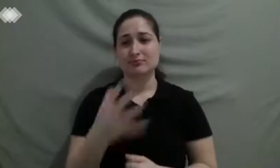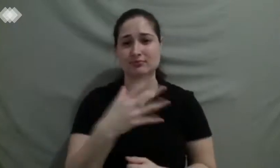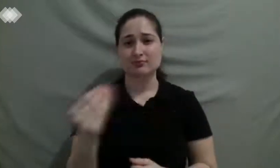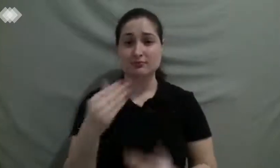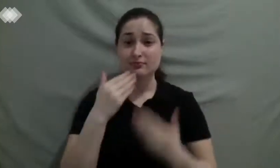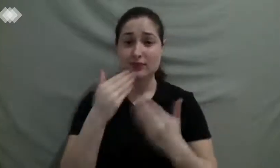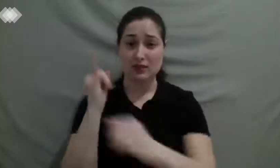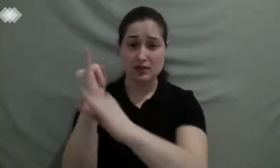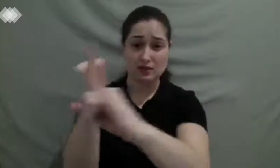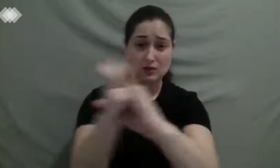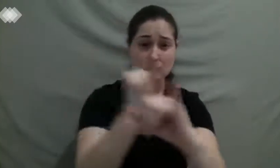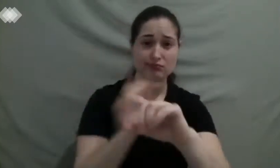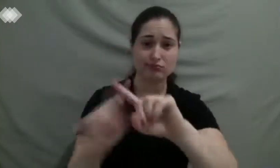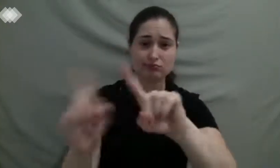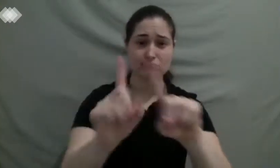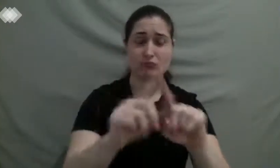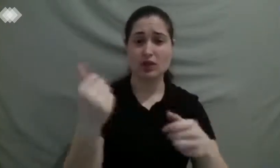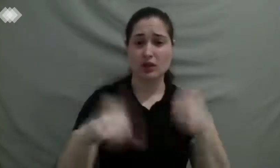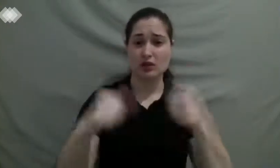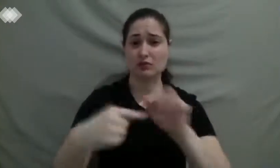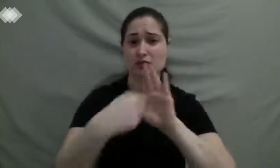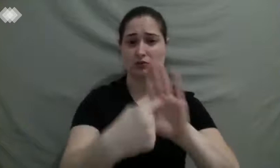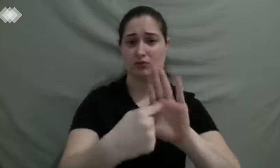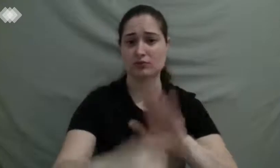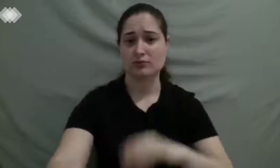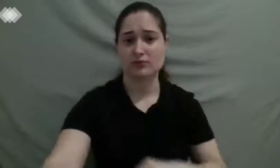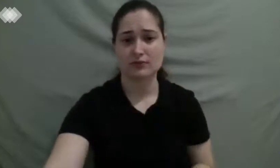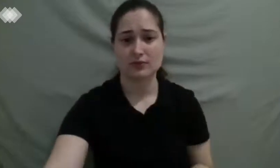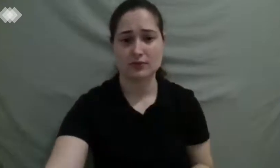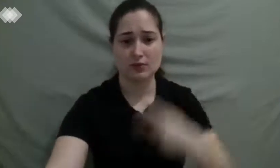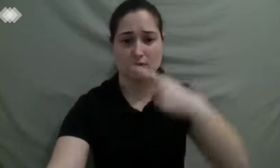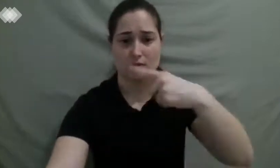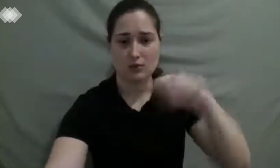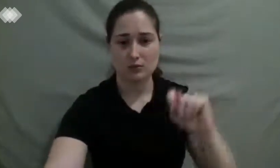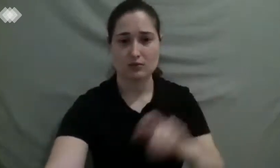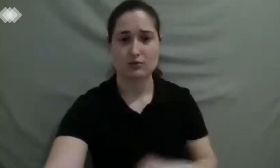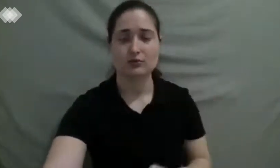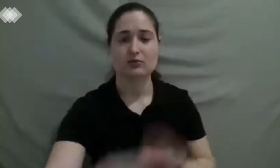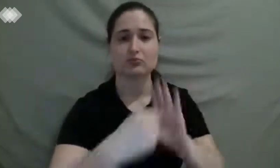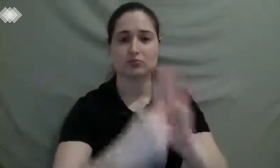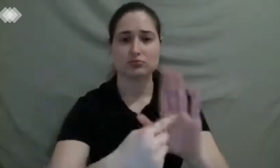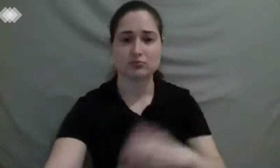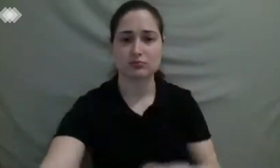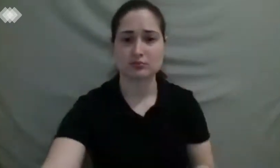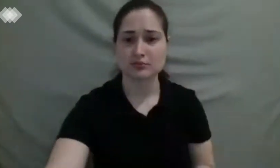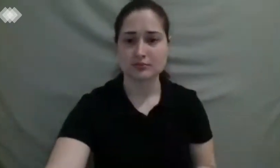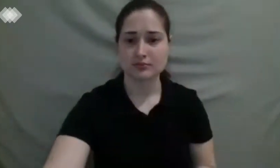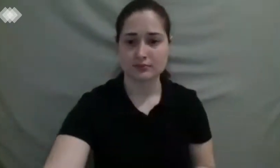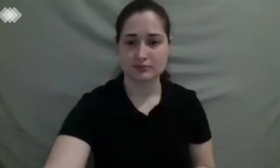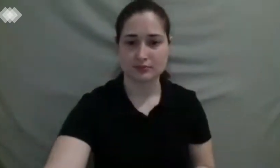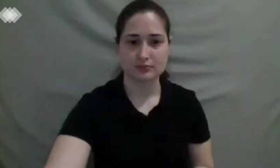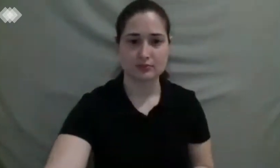a las instituciones. Si Alisa nos ayuda con unos PowerPoint que tenemos ahí,